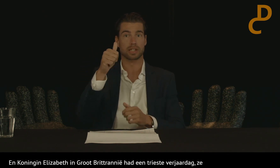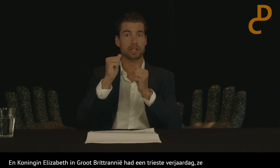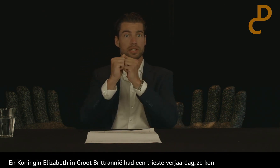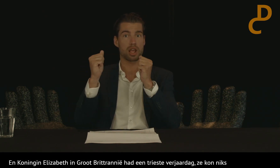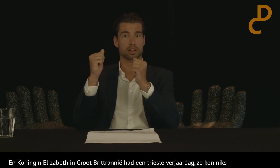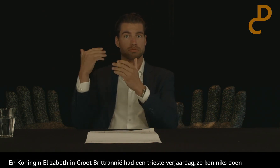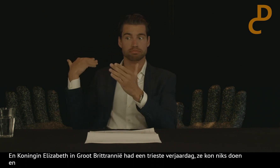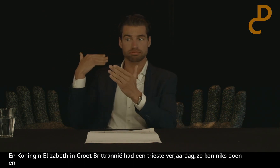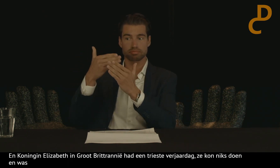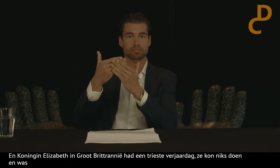Ze is